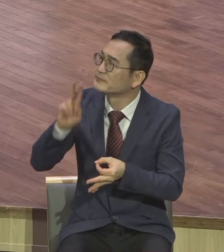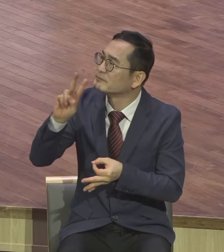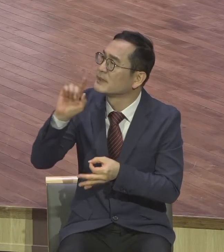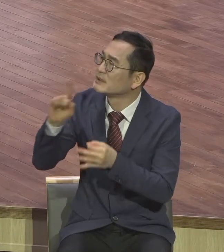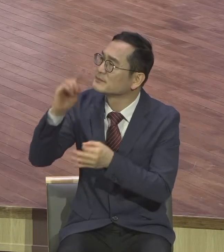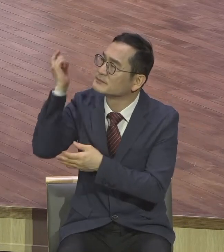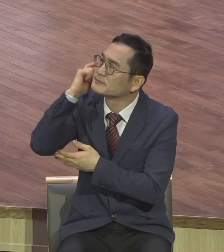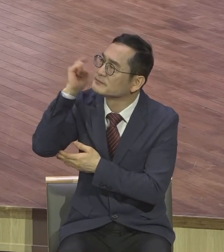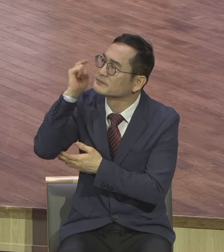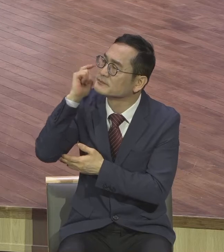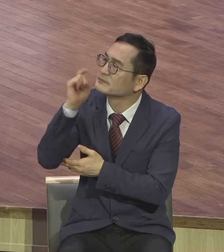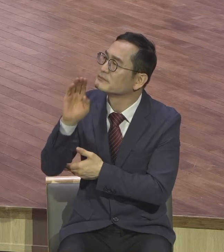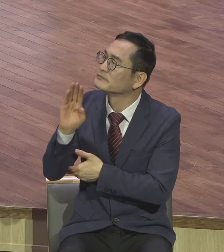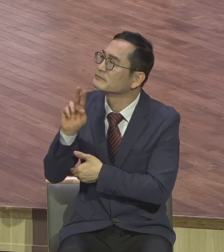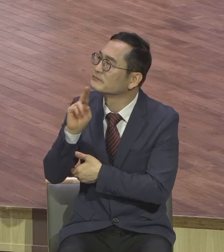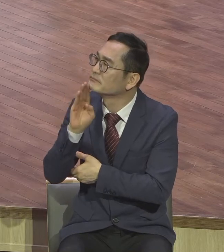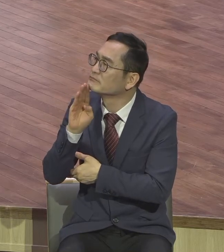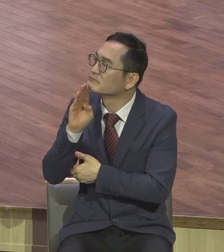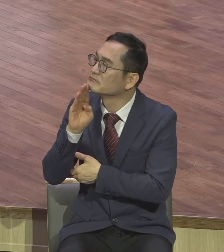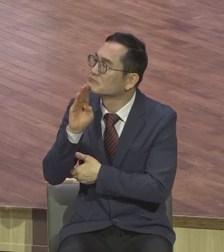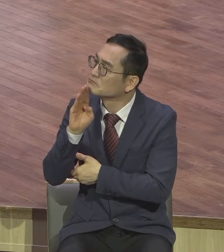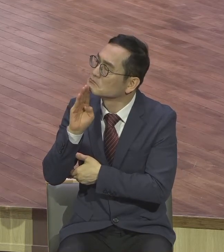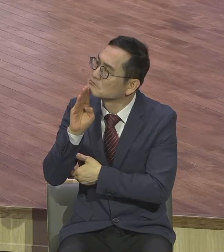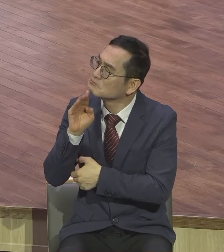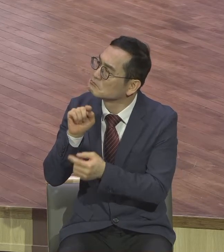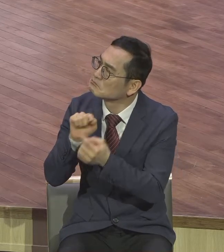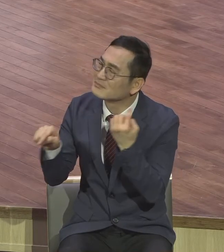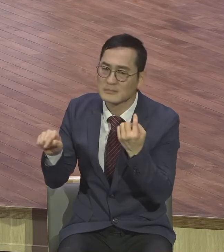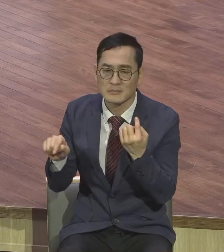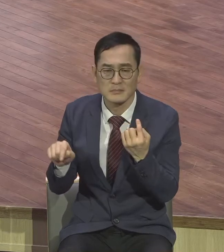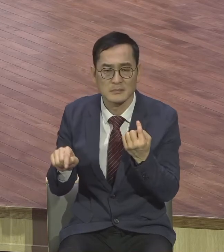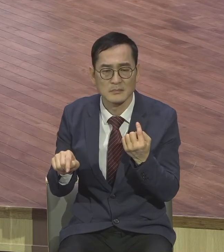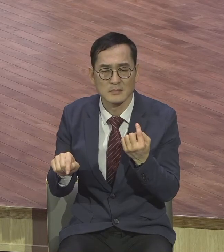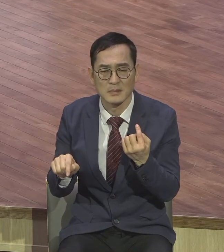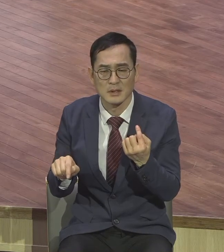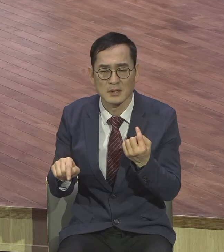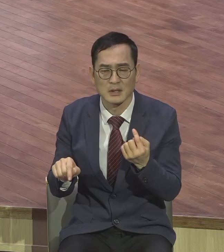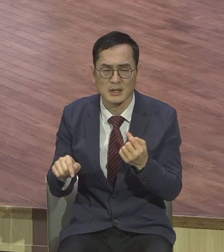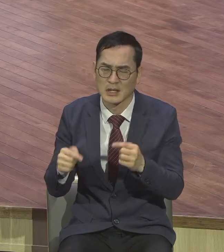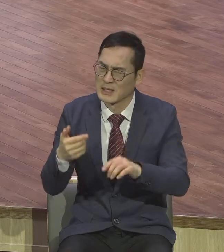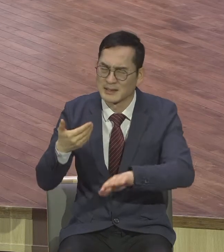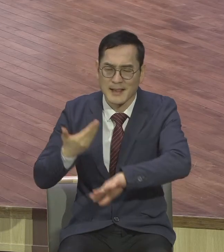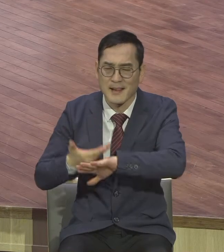세상의 원리하고 하나님 나라 원리는 전혀 반대거든요